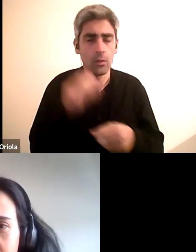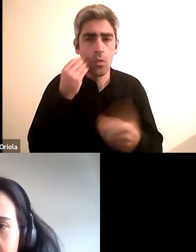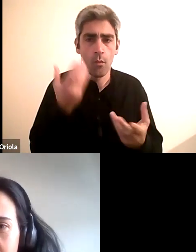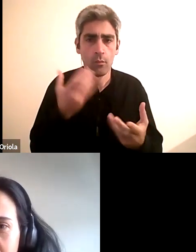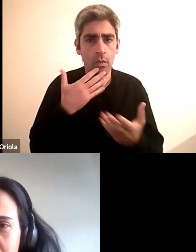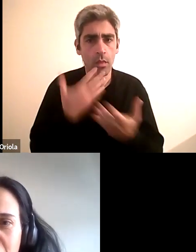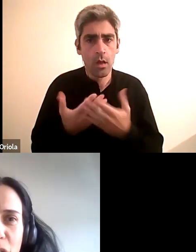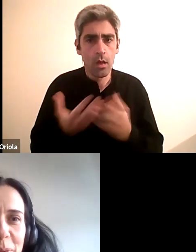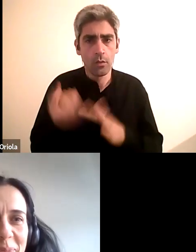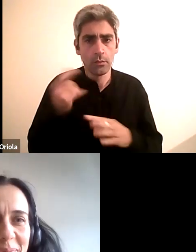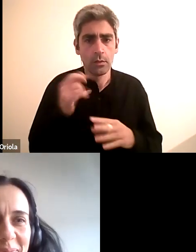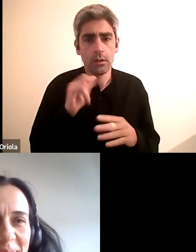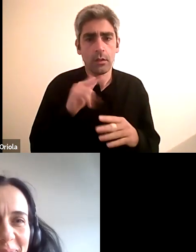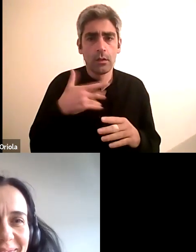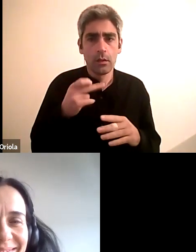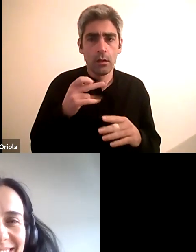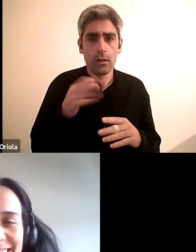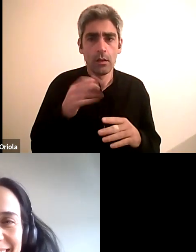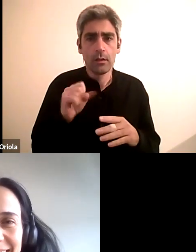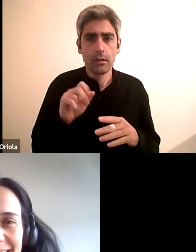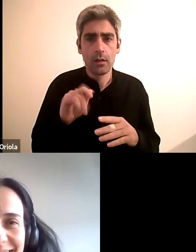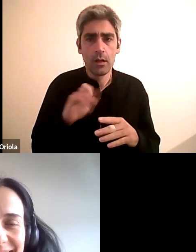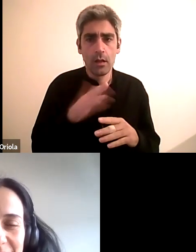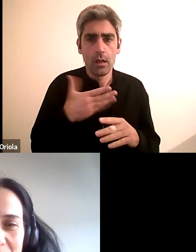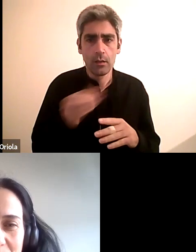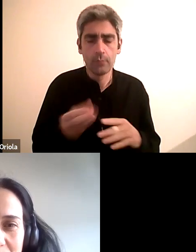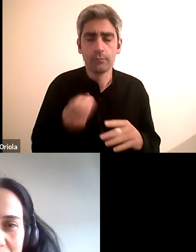Questão da Hilda Figueiredo. Muito bem.